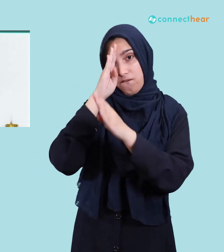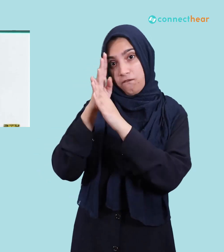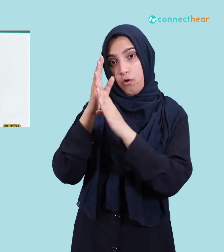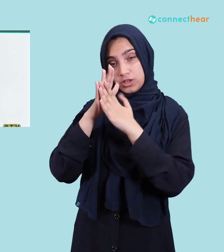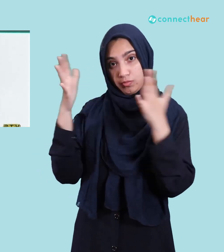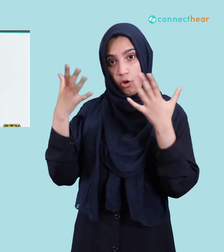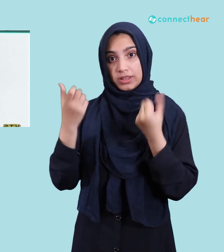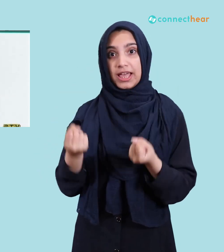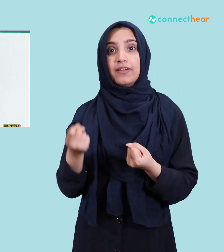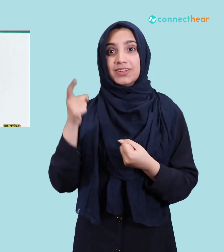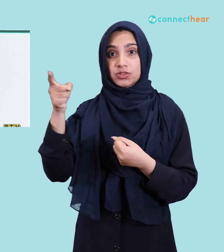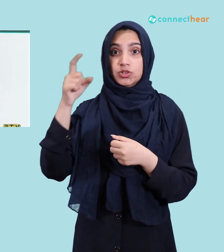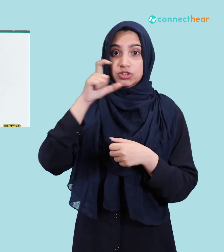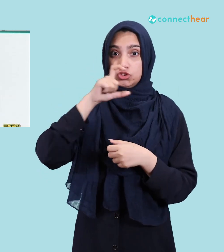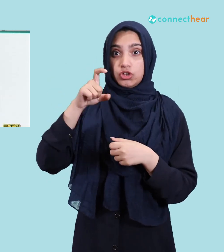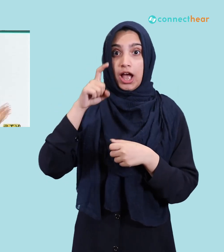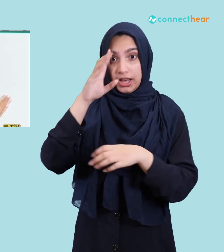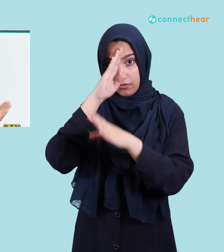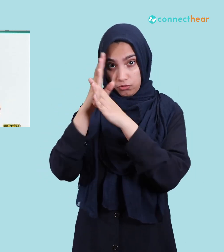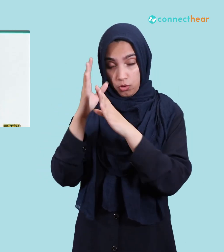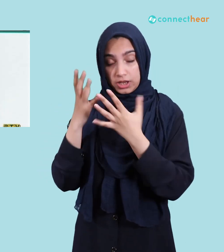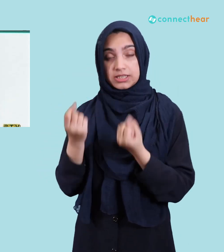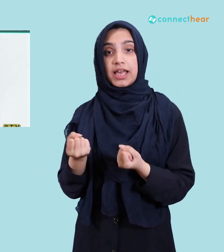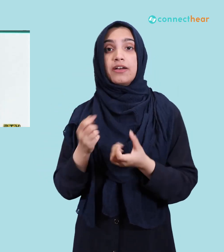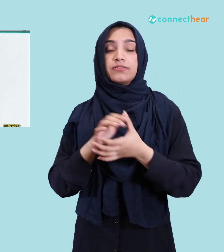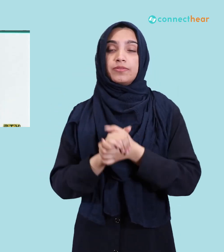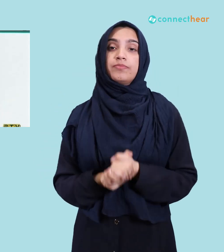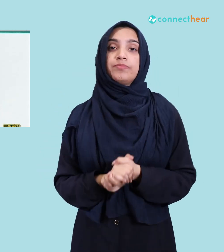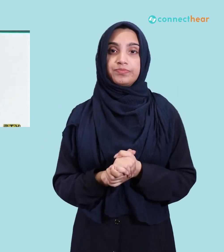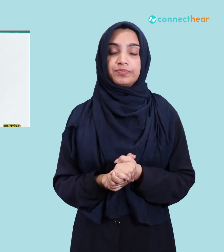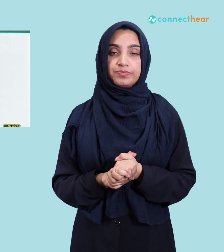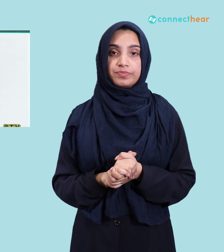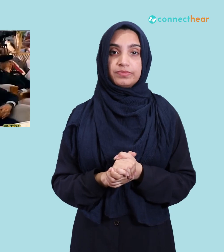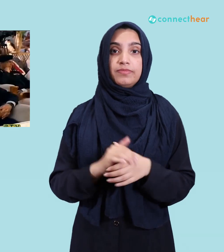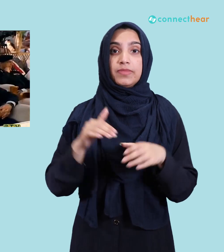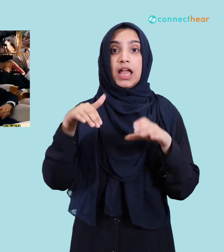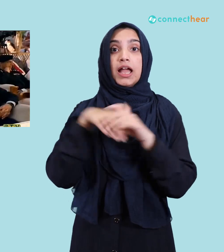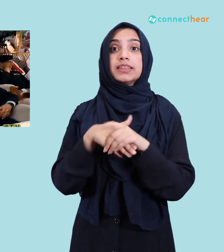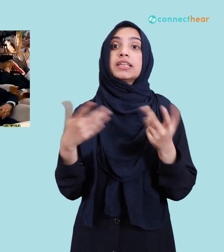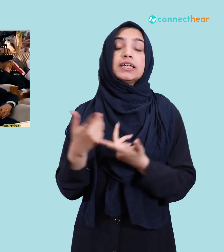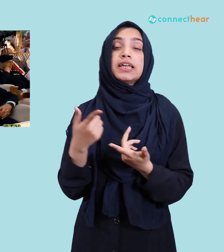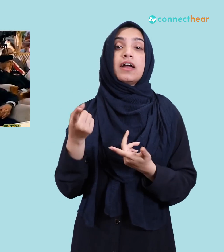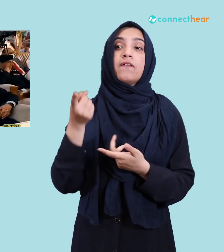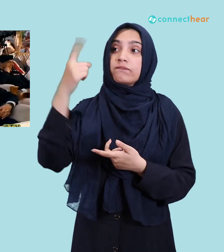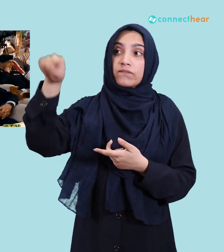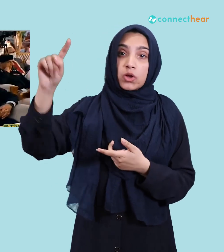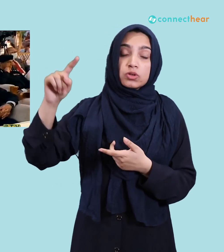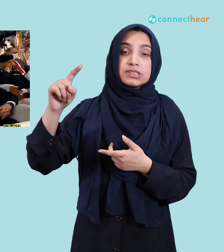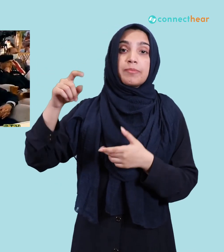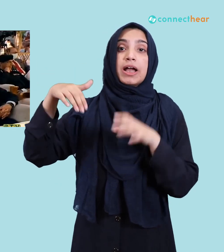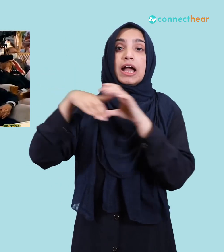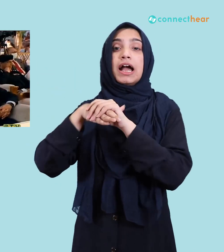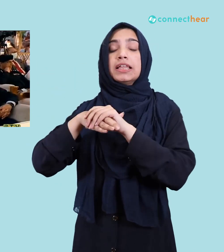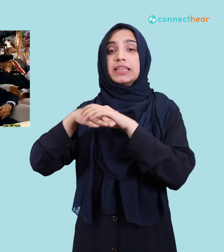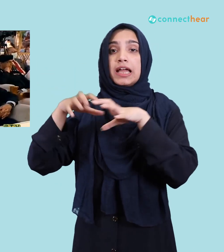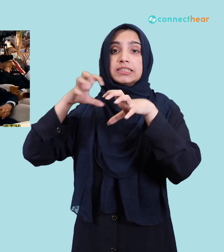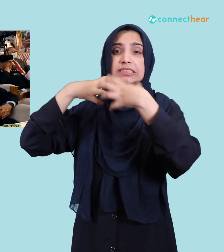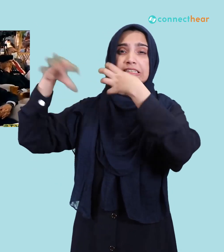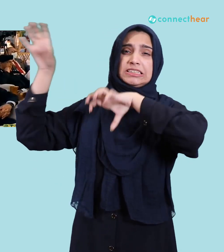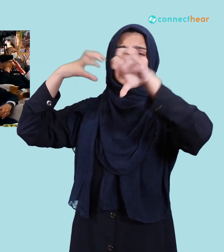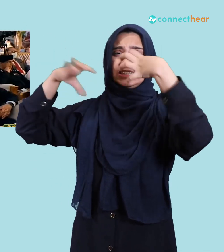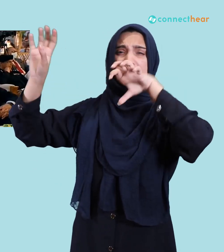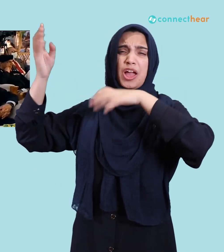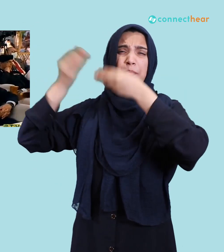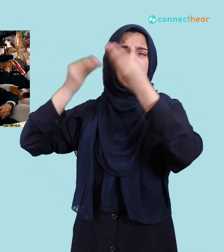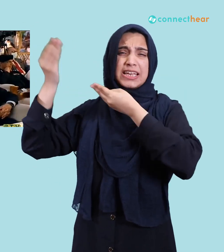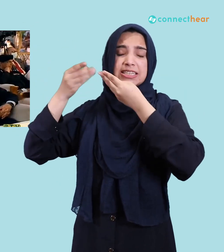جو اسپیشل زونز بنی انڈسٹری کی، وہ اس میں صرف شروع میں ایکسپورٹ کے لیے انہوں نے دنیا سے